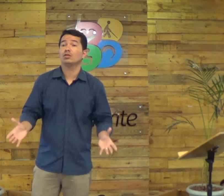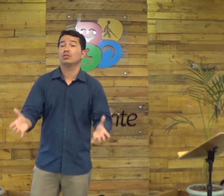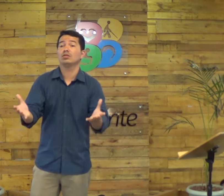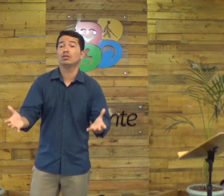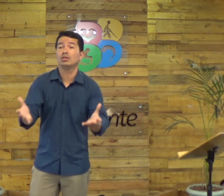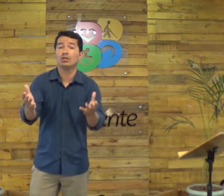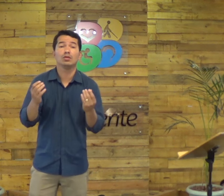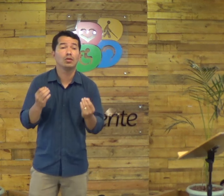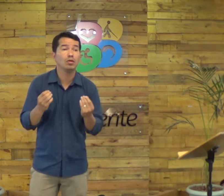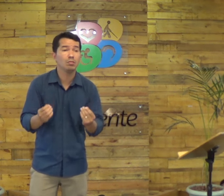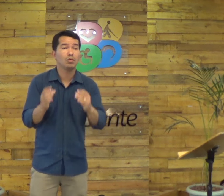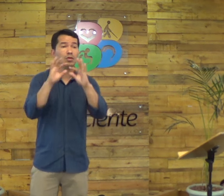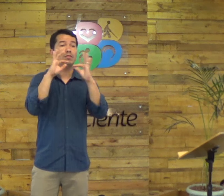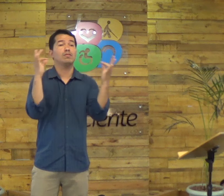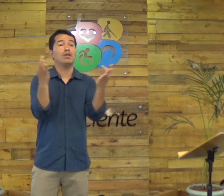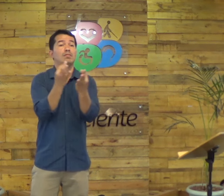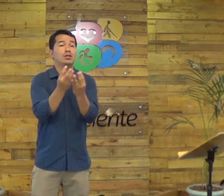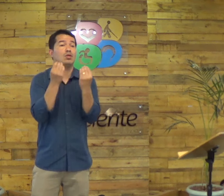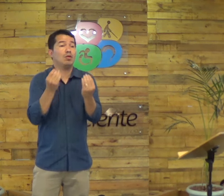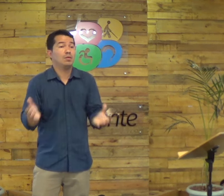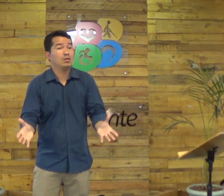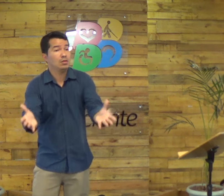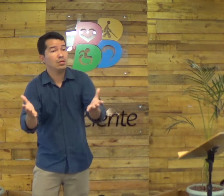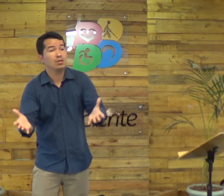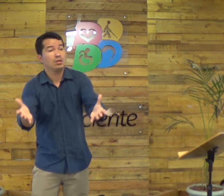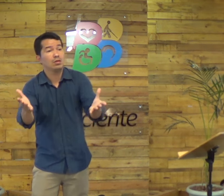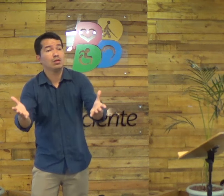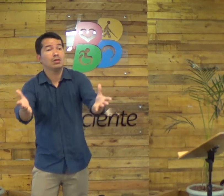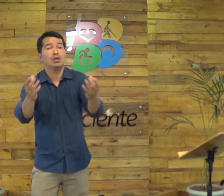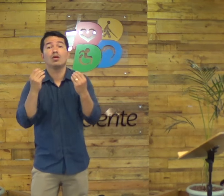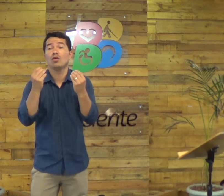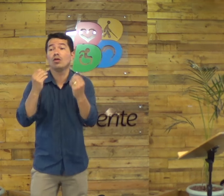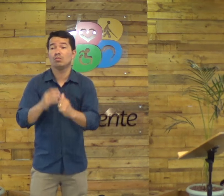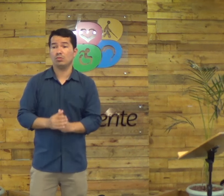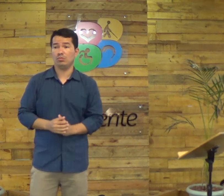Como ajudar nos estudos? Na família, como que a família ajuda?